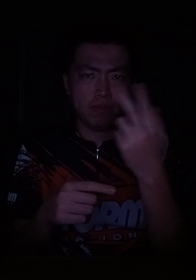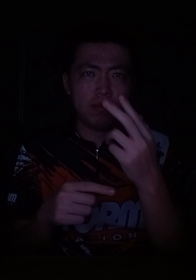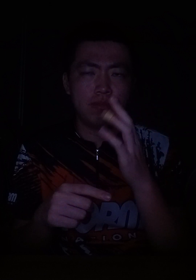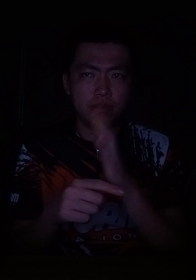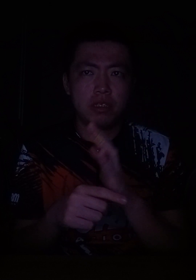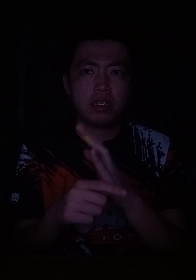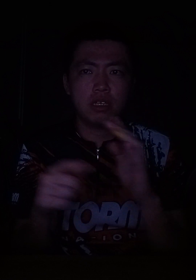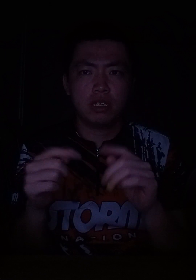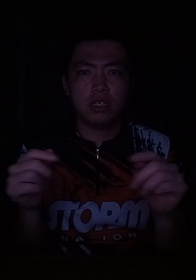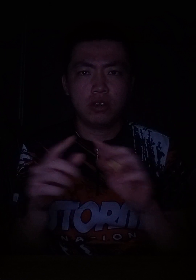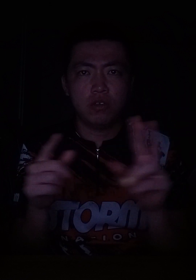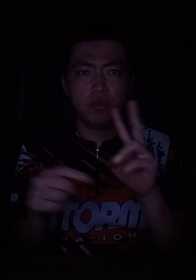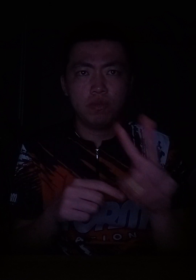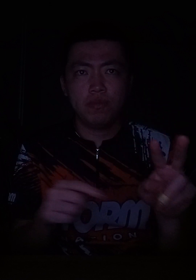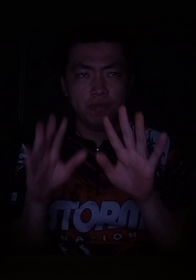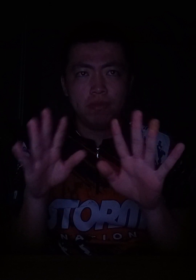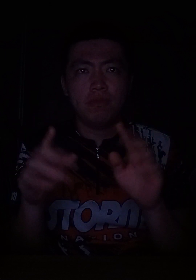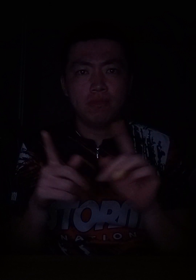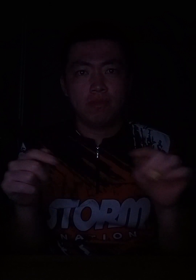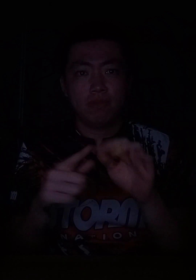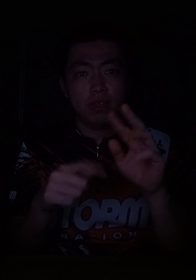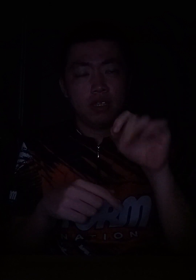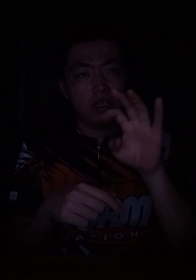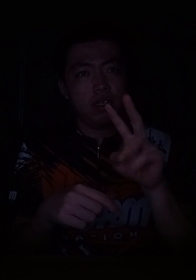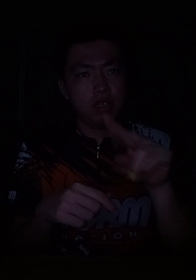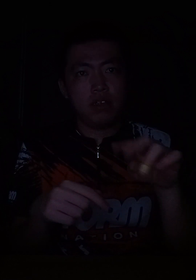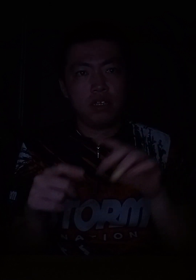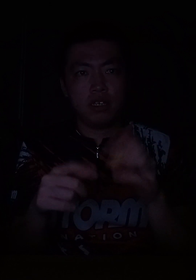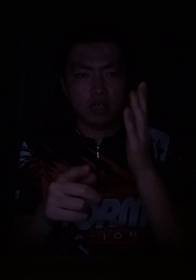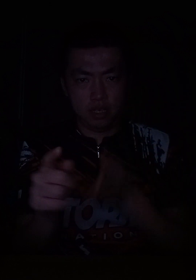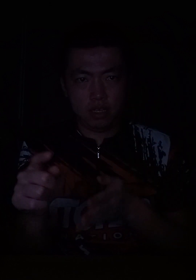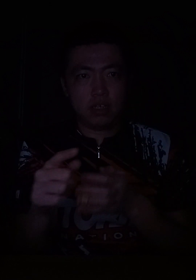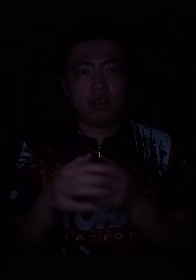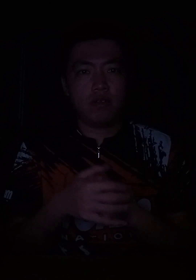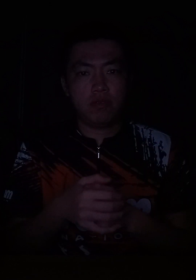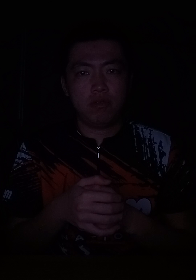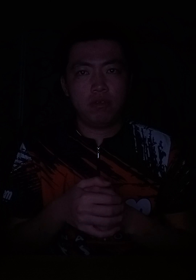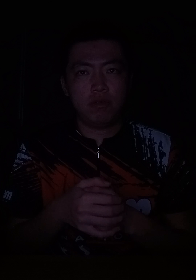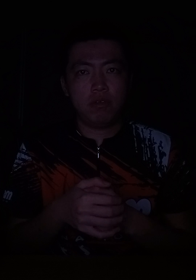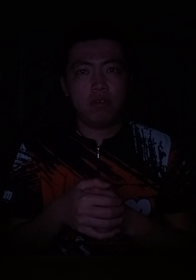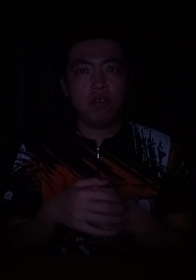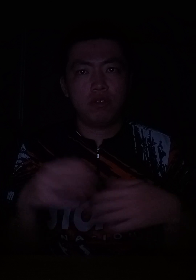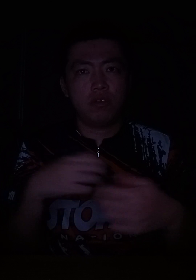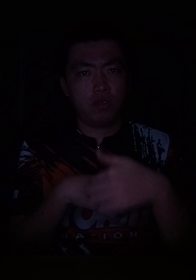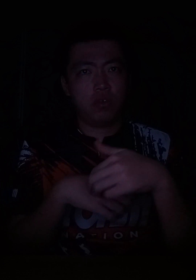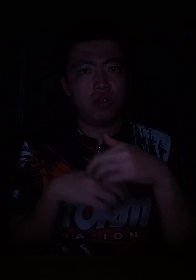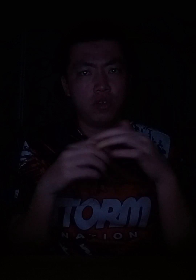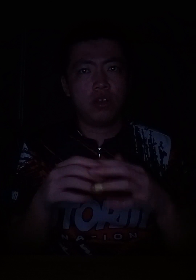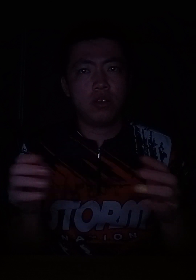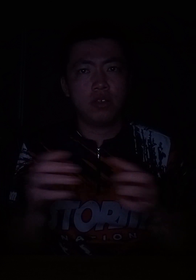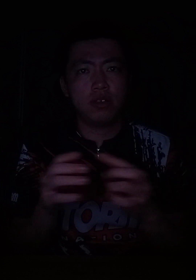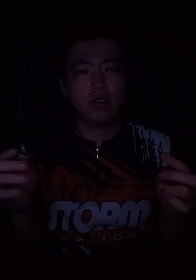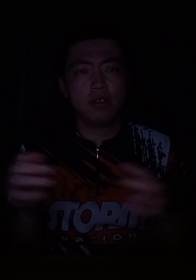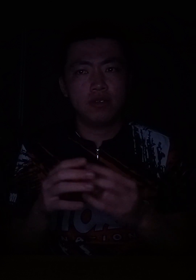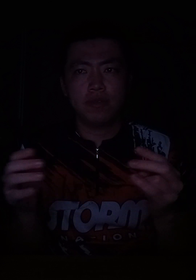정차해 사고 발생 2시간 10분 뒤인 7시 42분 재개됐습니다. 열차에 타고 있던 승객들은 다른 열차로 옮겨